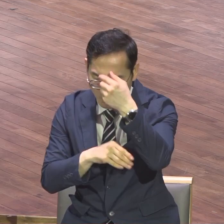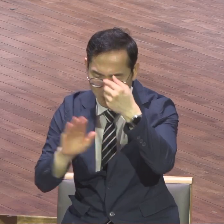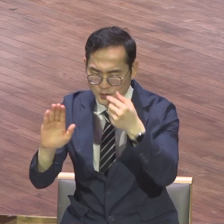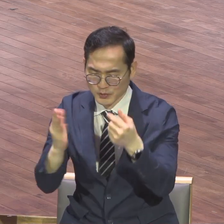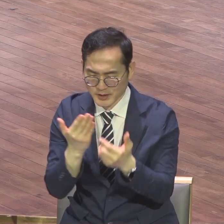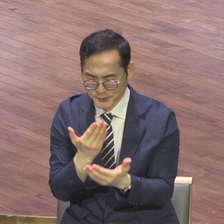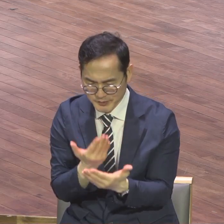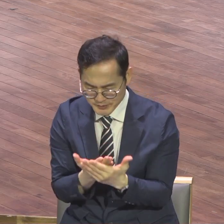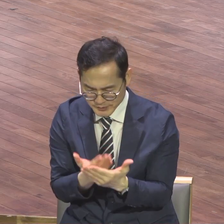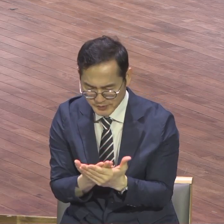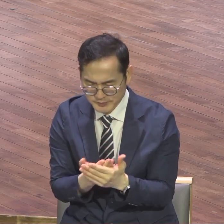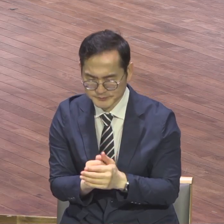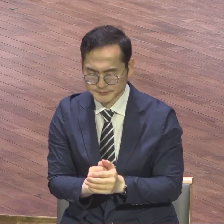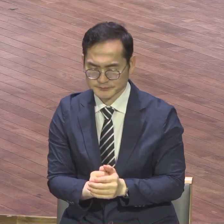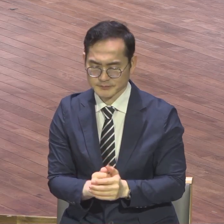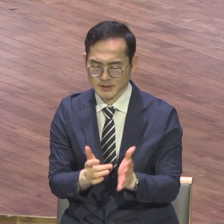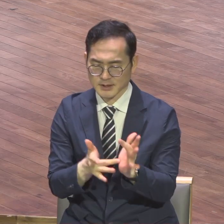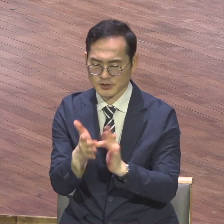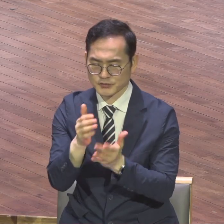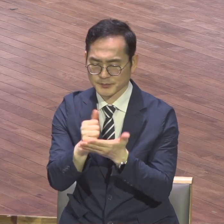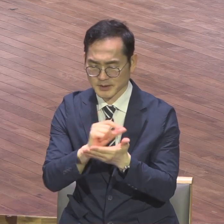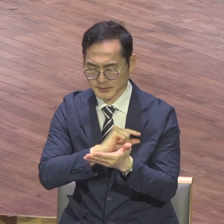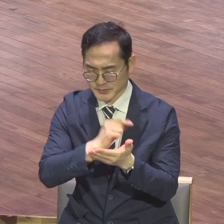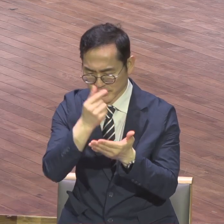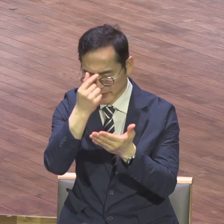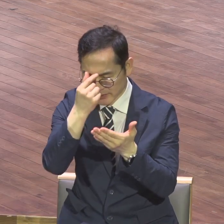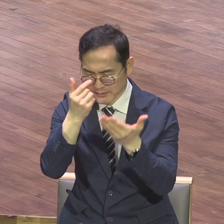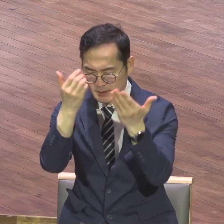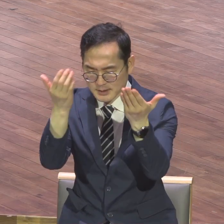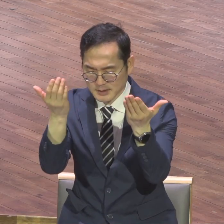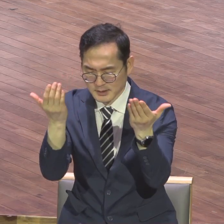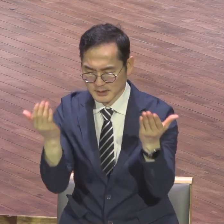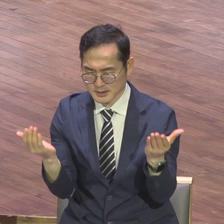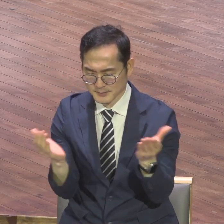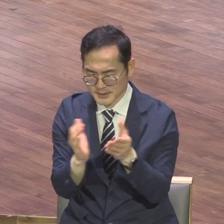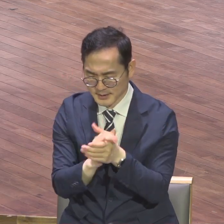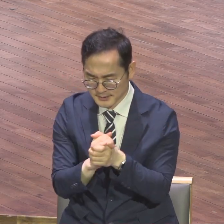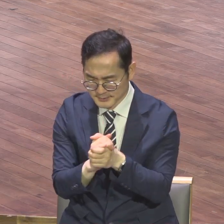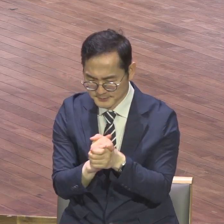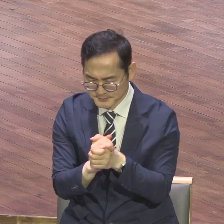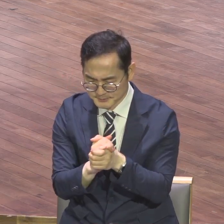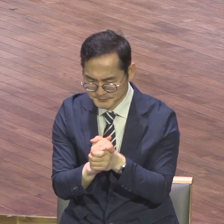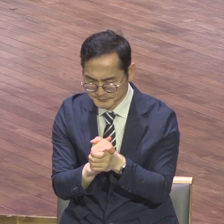되게 도와 주옵소서. 예수의 이름 받들어 기도합니다. 아멘.